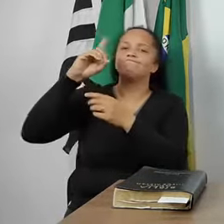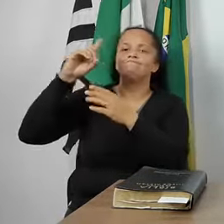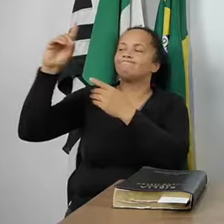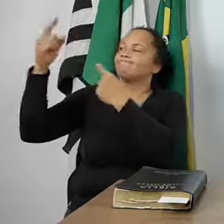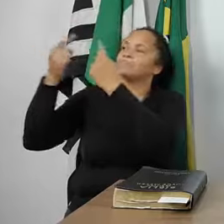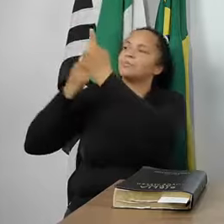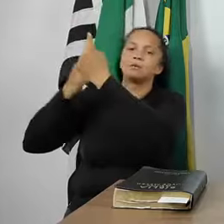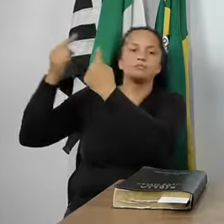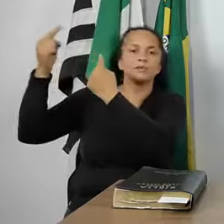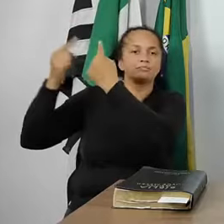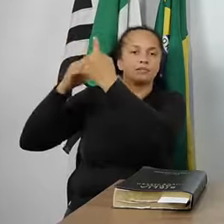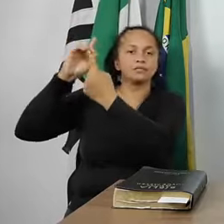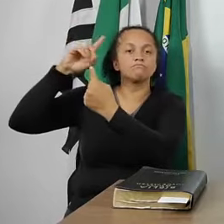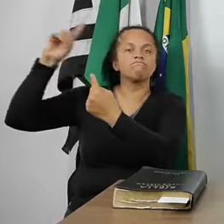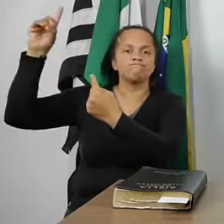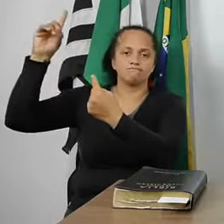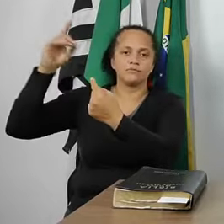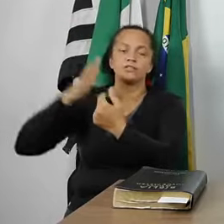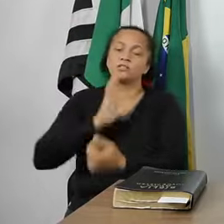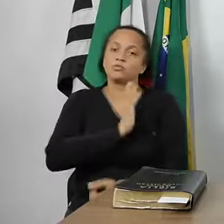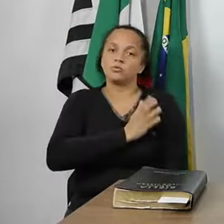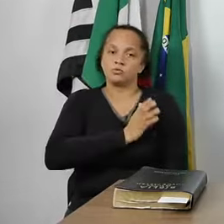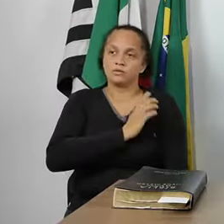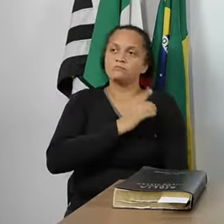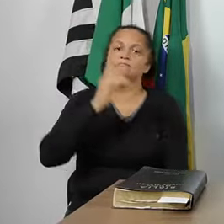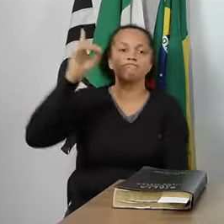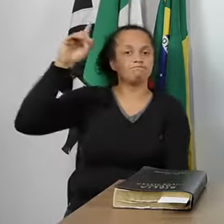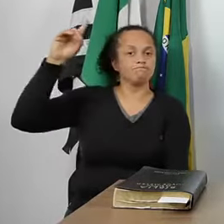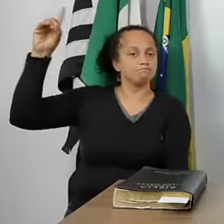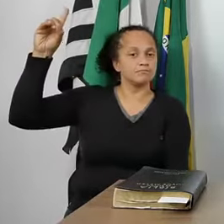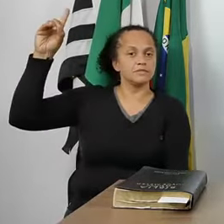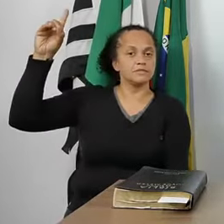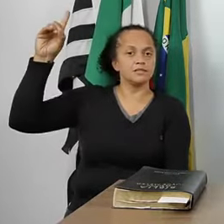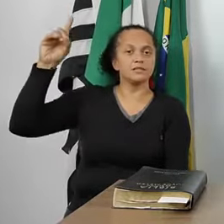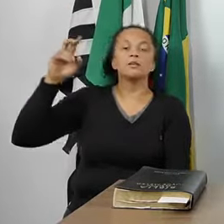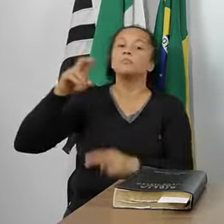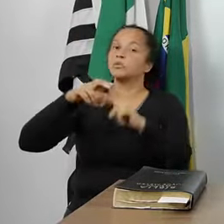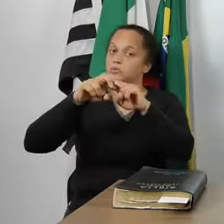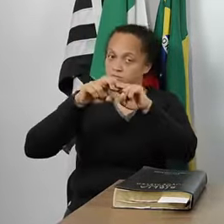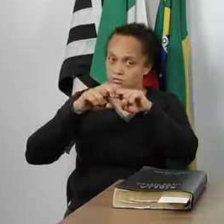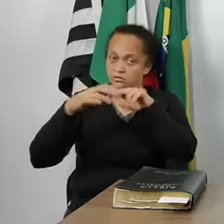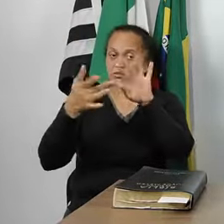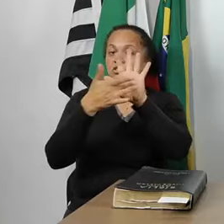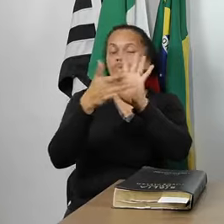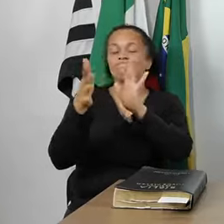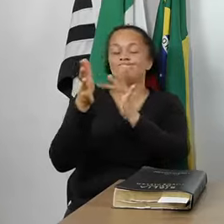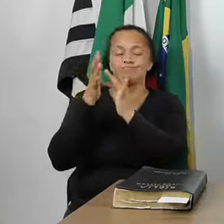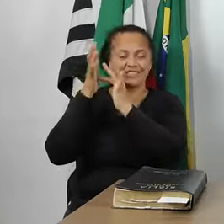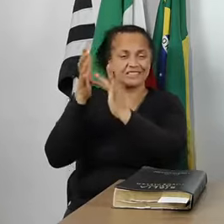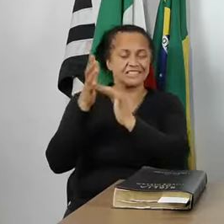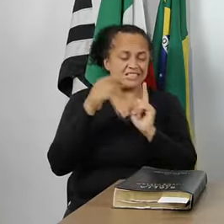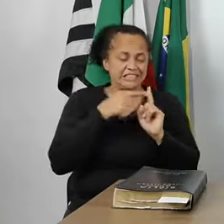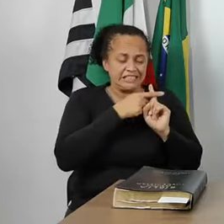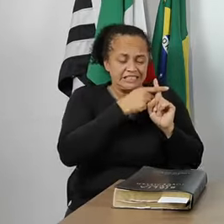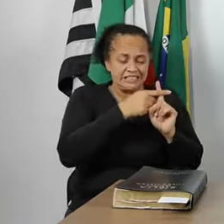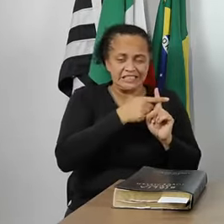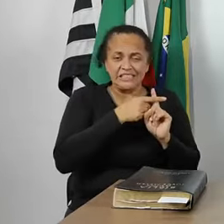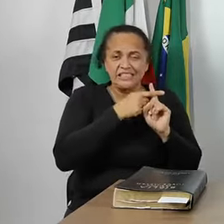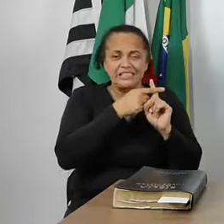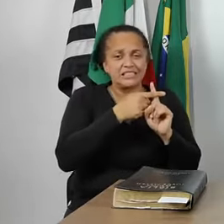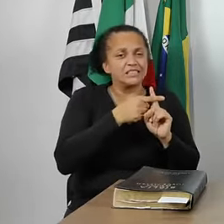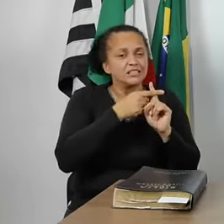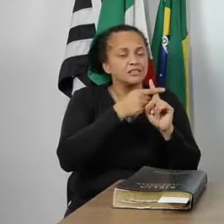e ter comunhão com Deus. Foi por causa do sacrifício de Jesus naquela cruz. Foi por causa daquela obra gloriosa, a